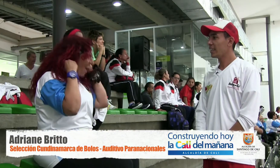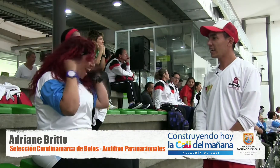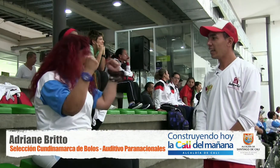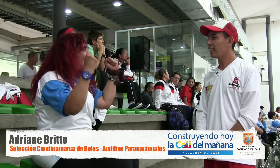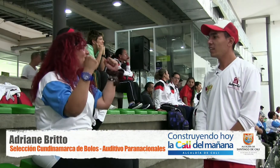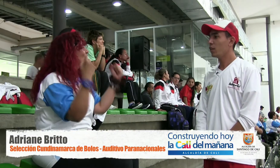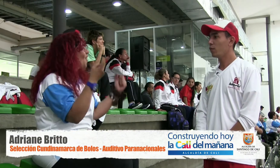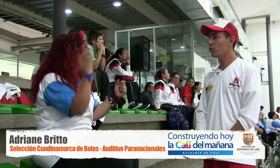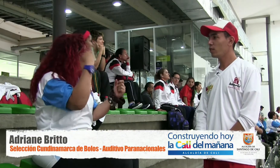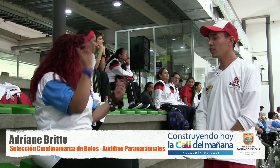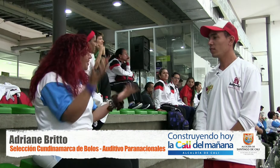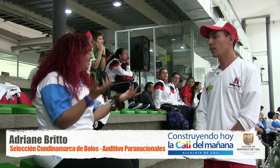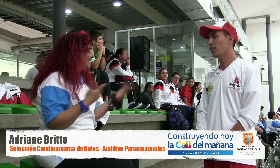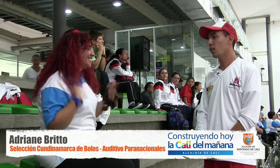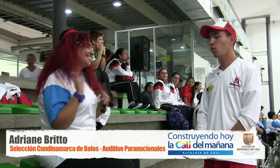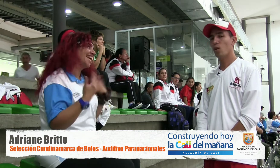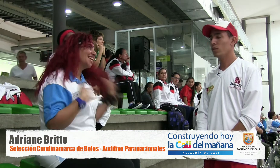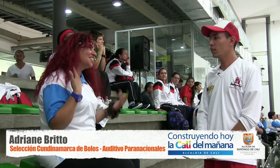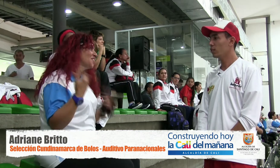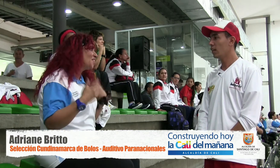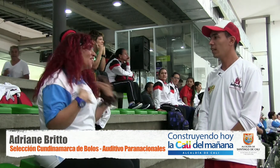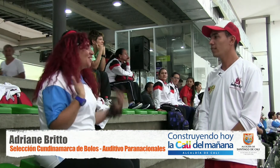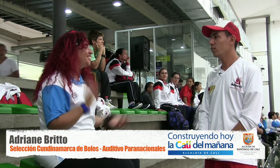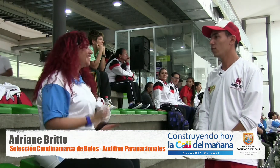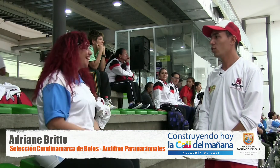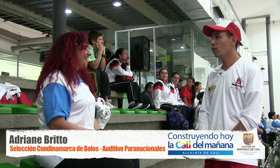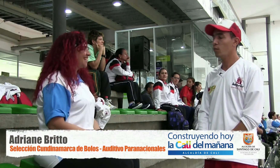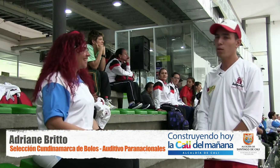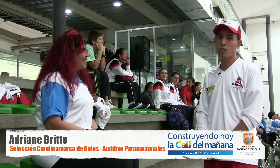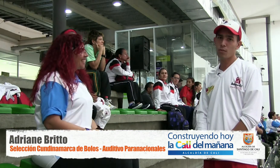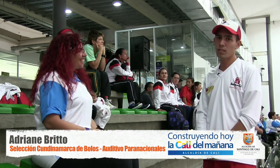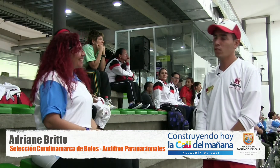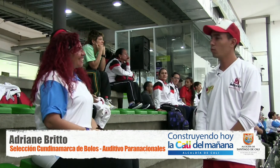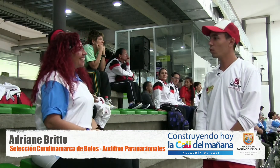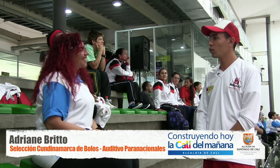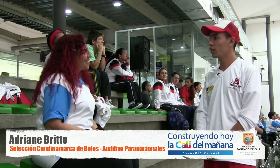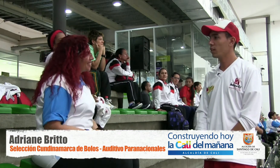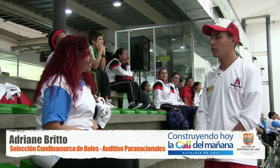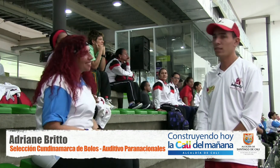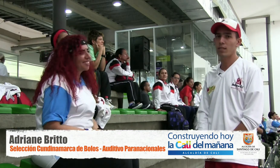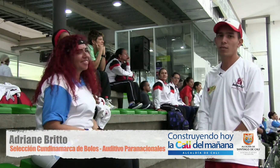aquí a Cali y disfruten de los huevos nacionales y sobre todo de los bolos y yo me siento muy contenta por hacerlo.